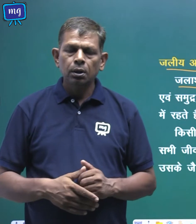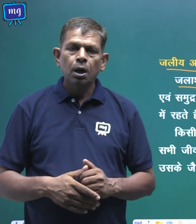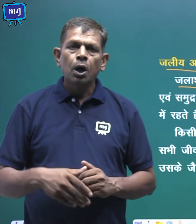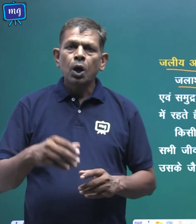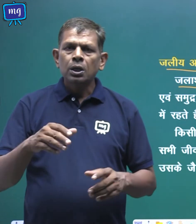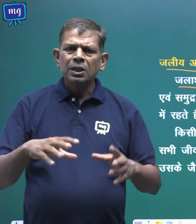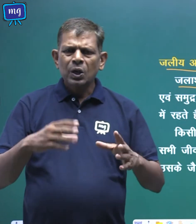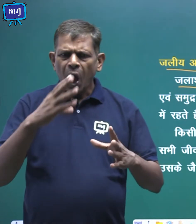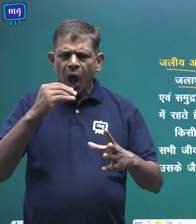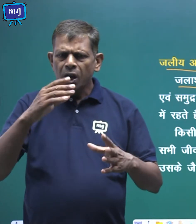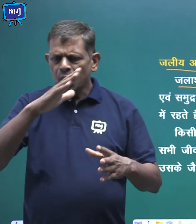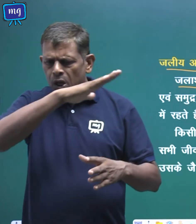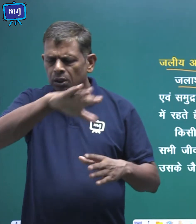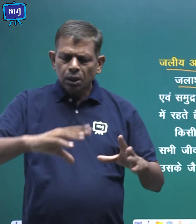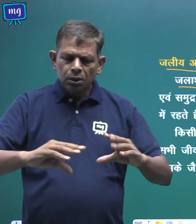दलदल,